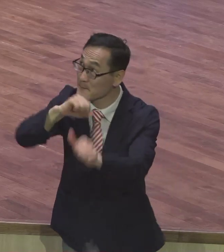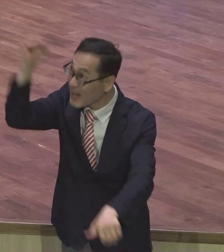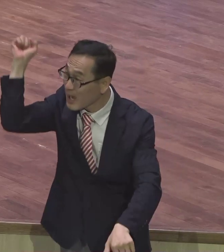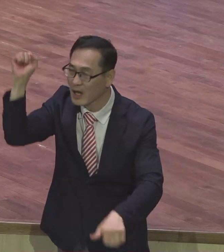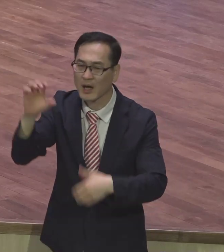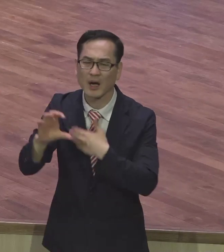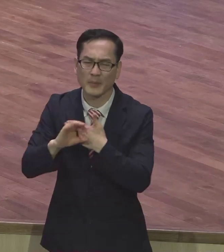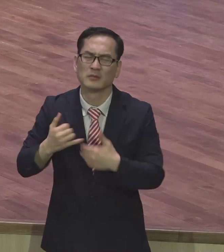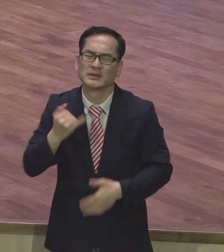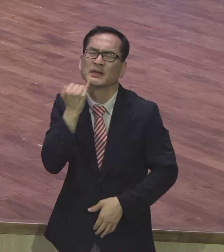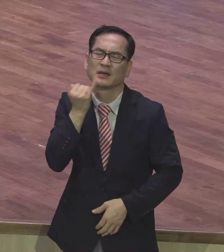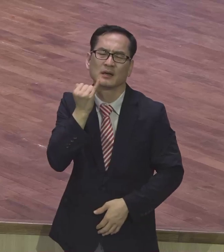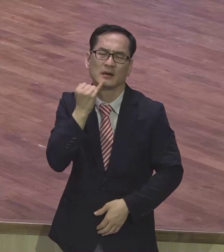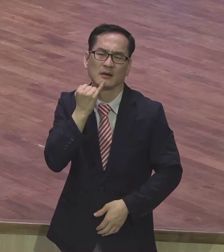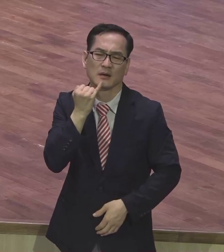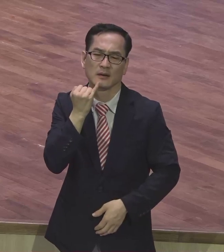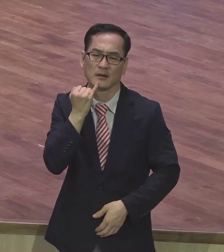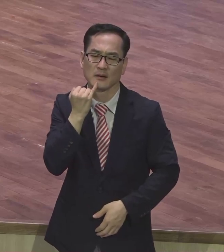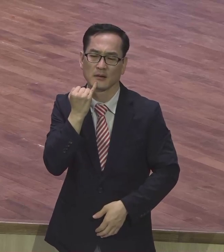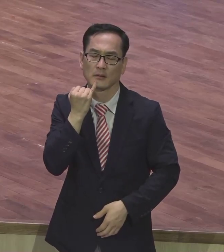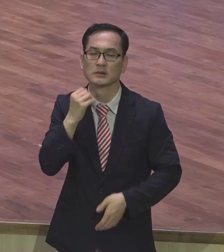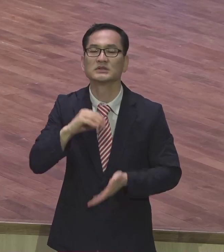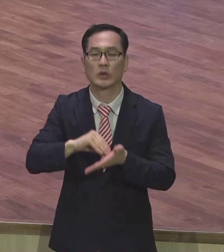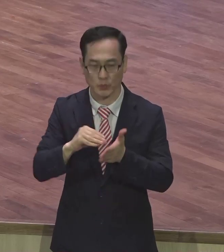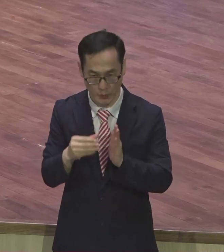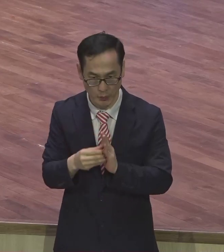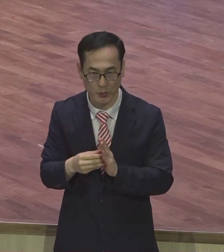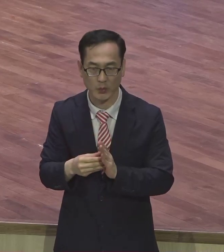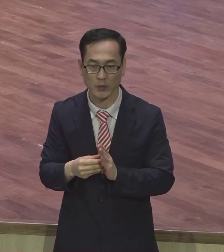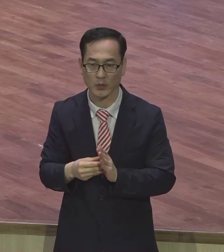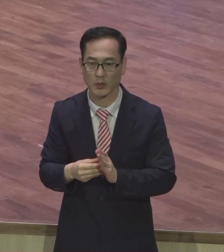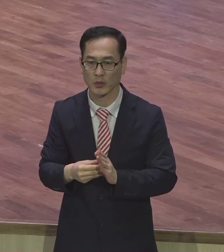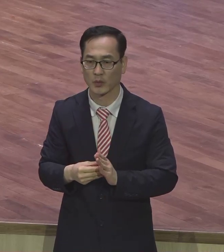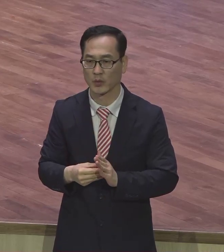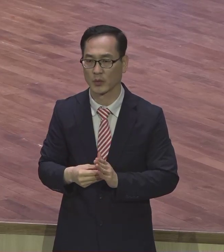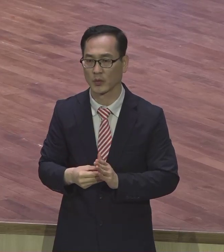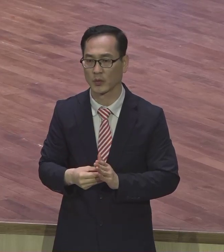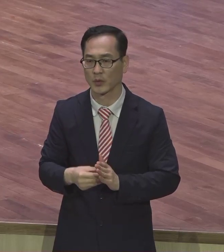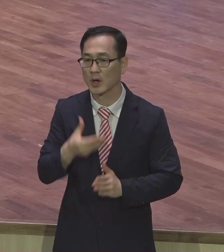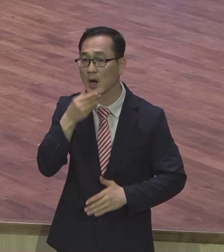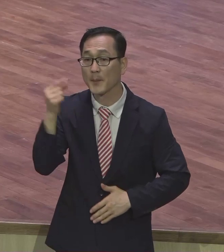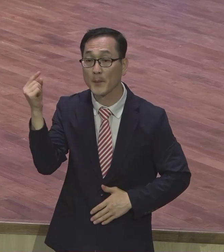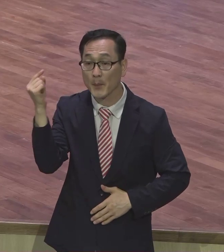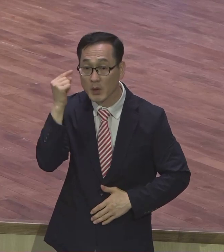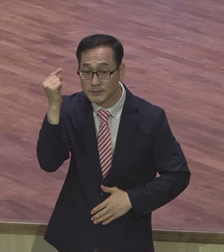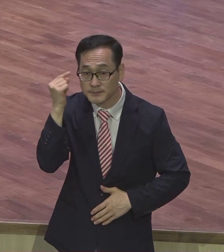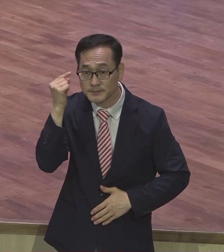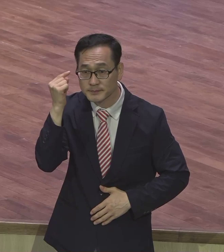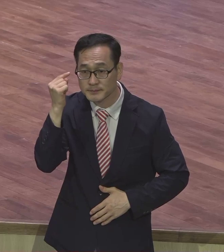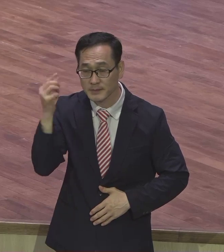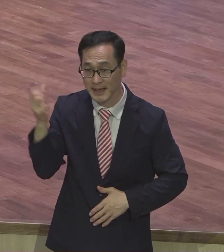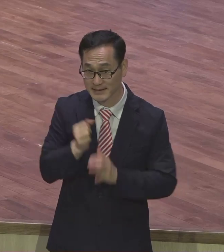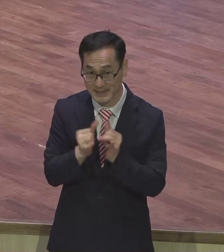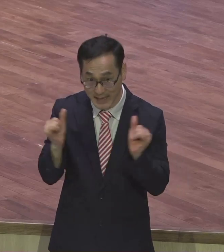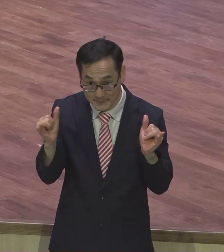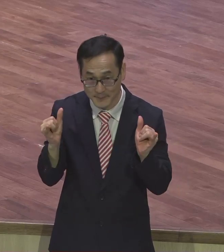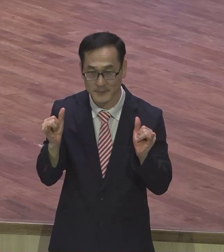다 구원 받을 수 있다면 이게 복음 가진자의 영적 자세가 되어야 돼요